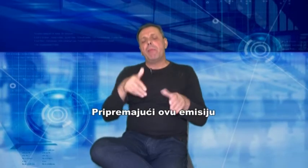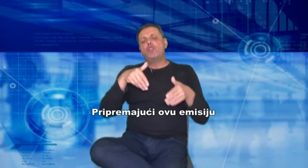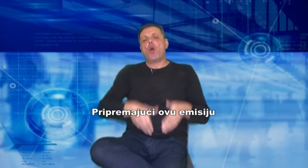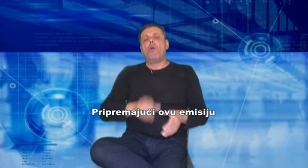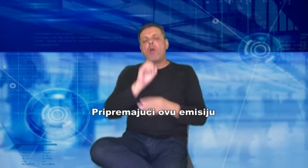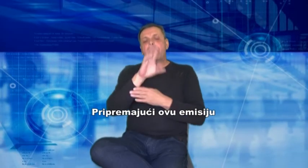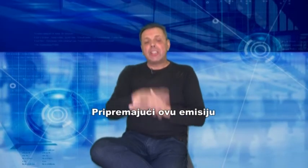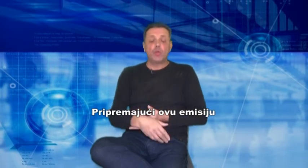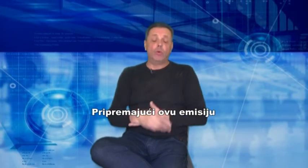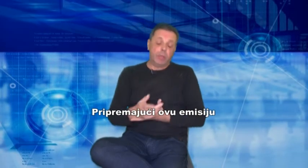Pripremajući ovu emisiju,